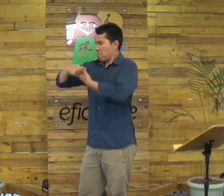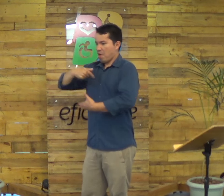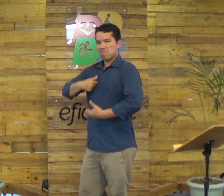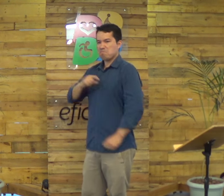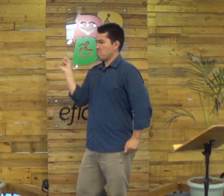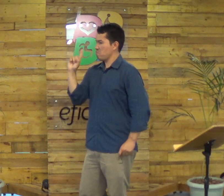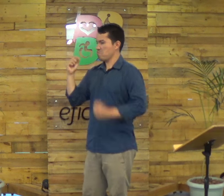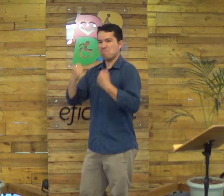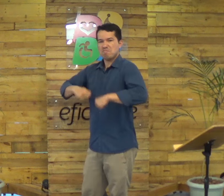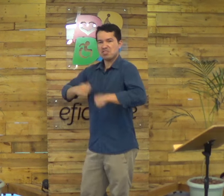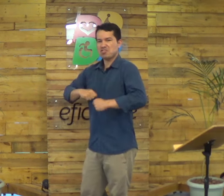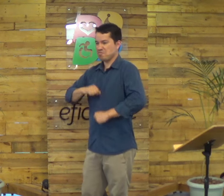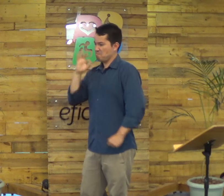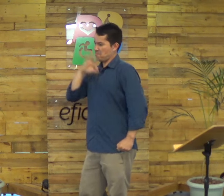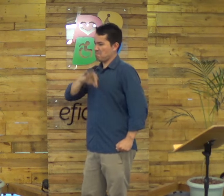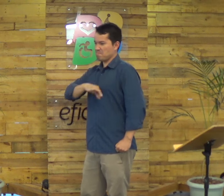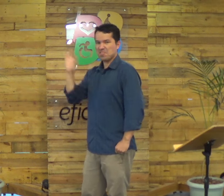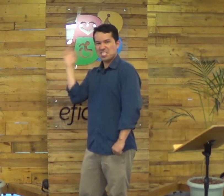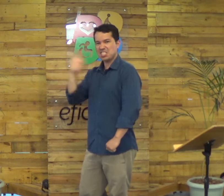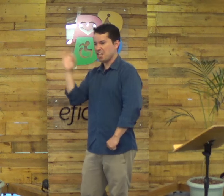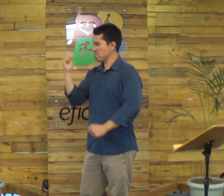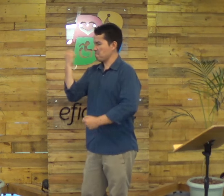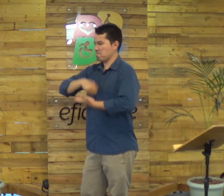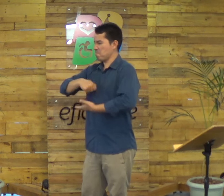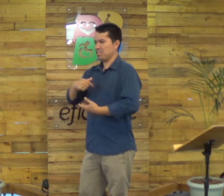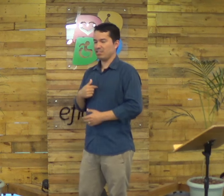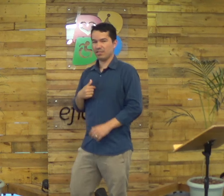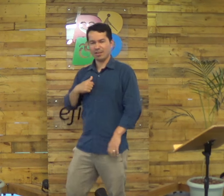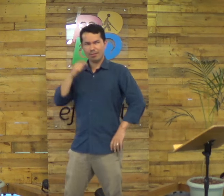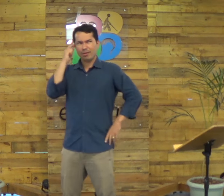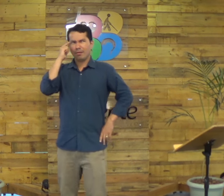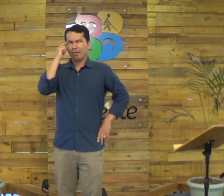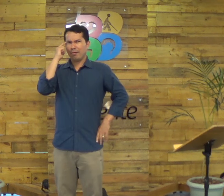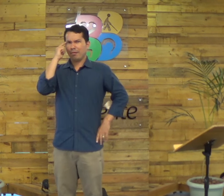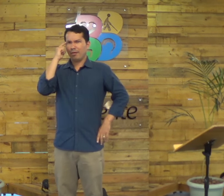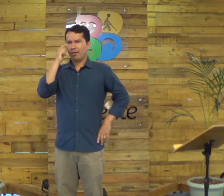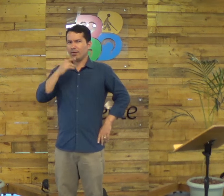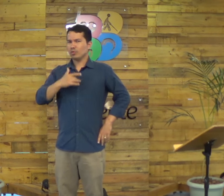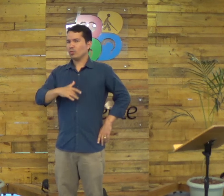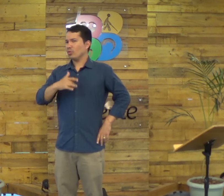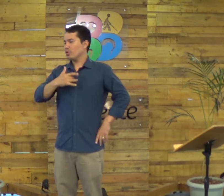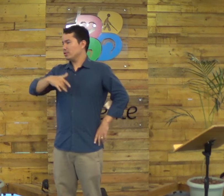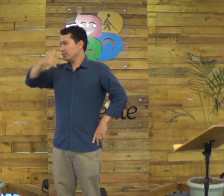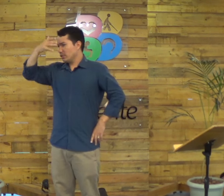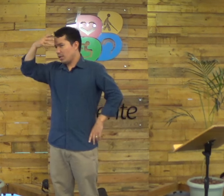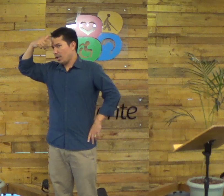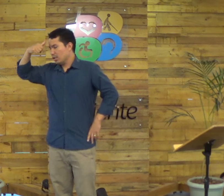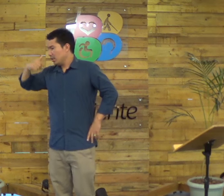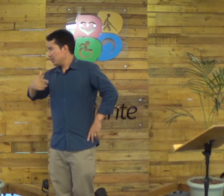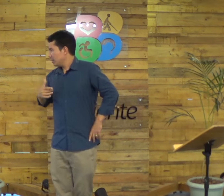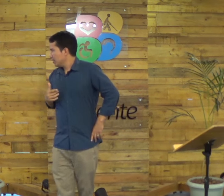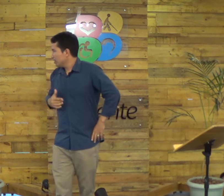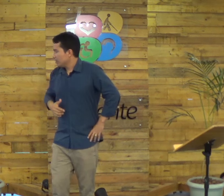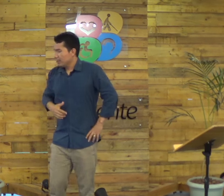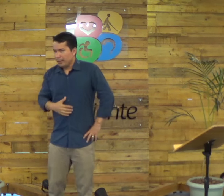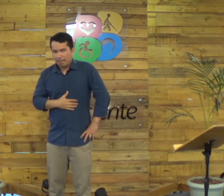não, porque, não precisa me pagar, não, não precisa de salário, não precisa, e eu fiquei pensando, coitado, coitada Nani,